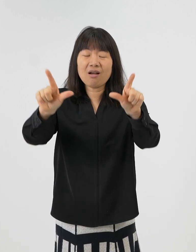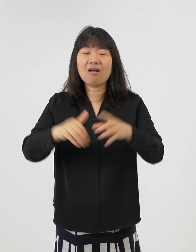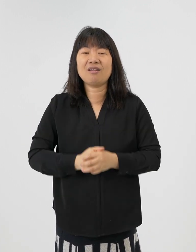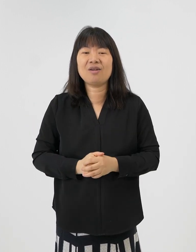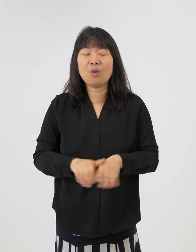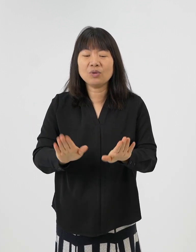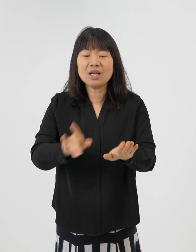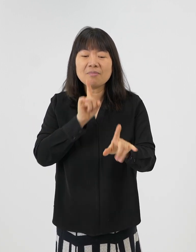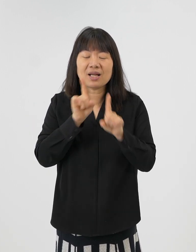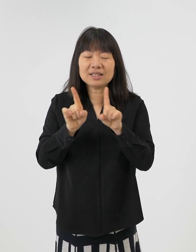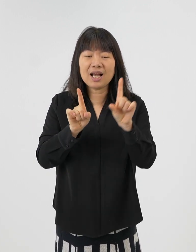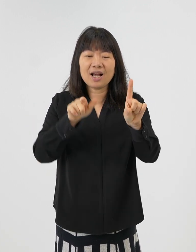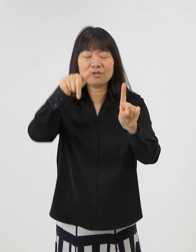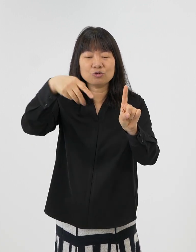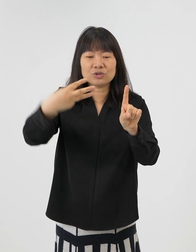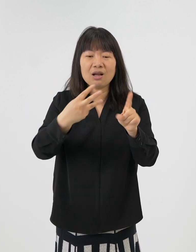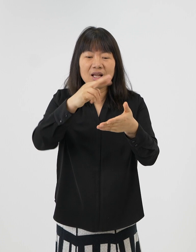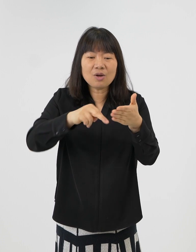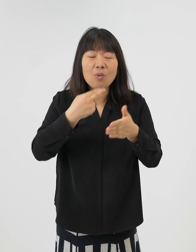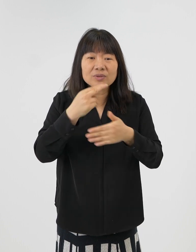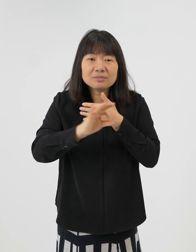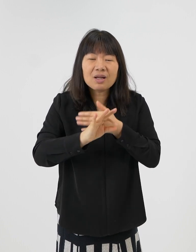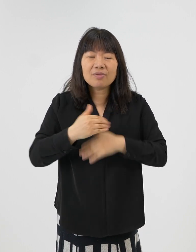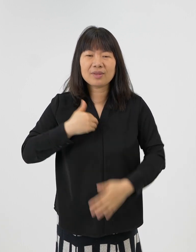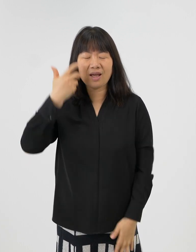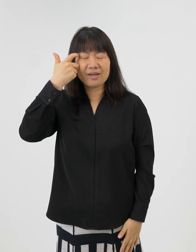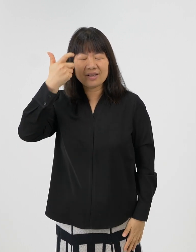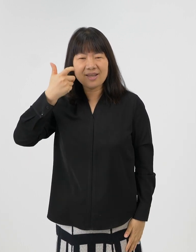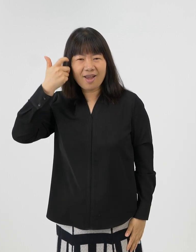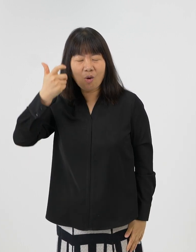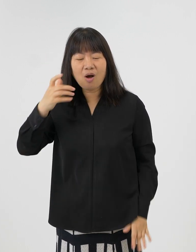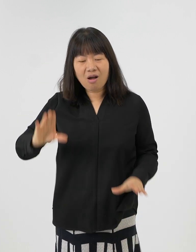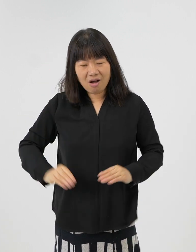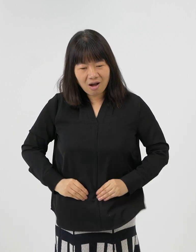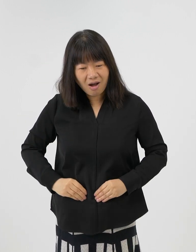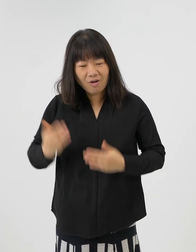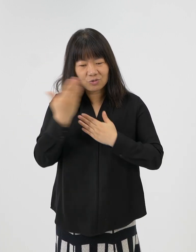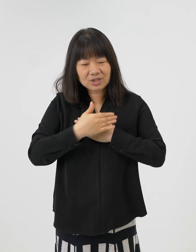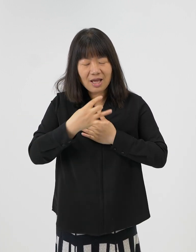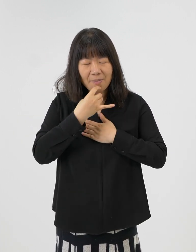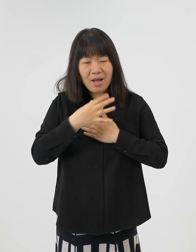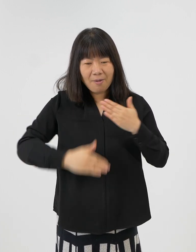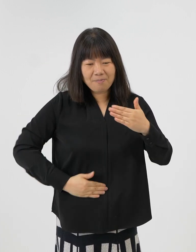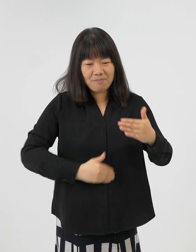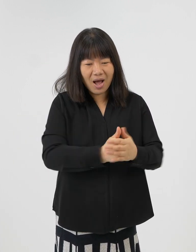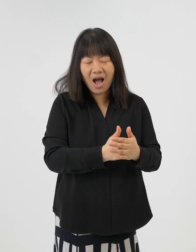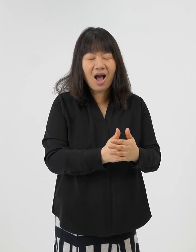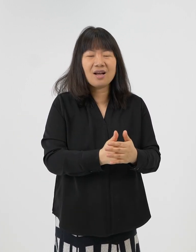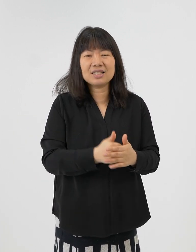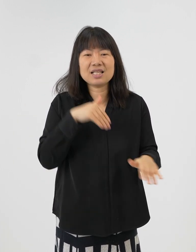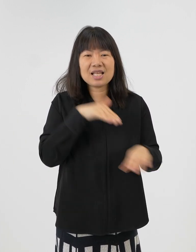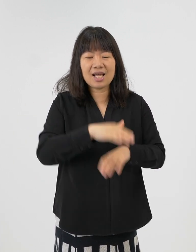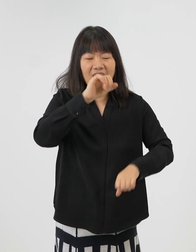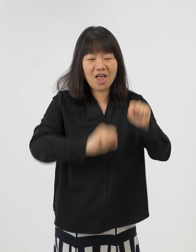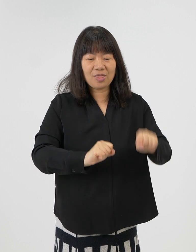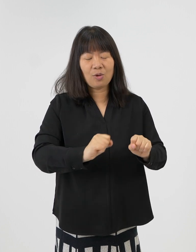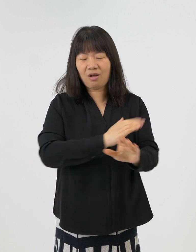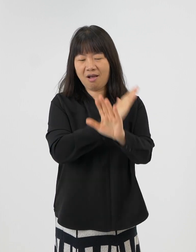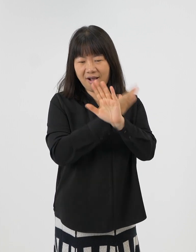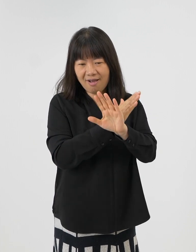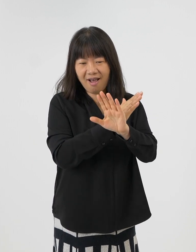오늘 말씀 한 구절을 안 읽으면 내 영혼을 굶겨놓고 내 육체만 채우는 비겁한 짓은 안 하겠다.